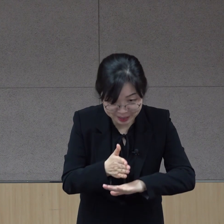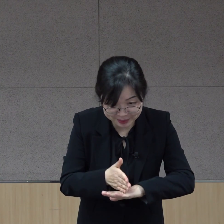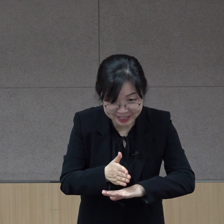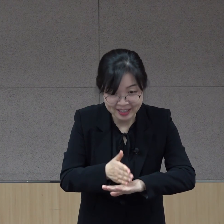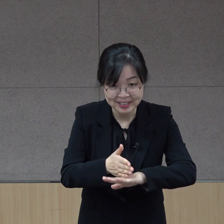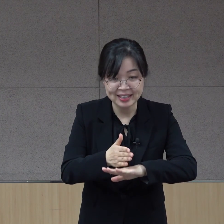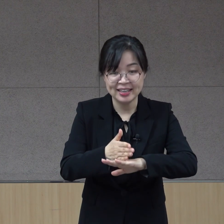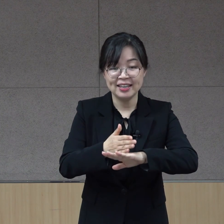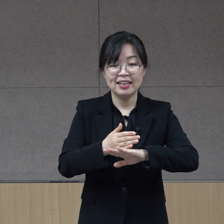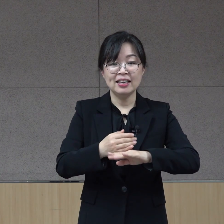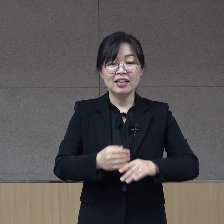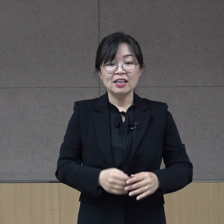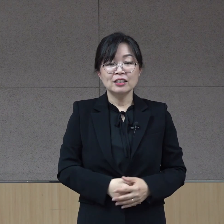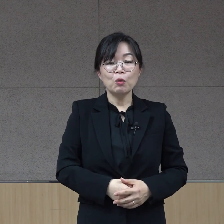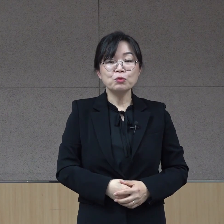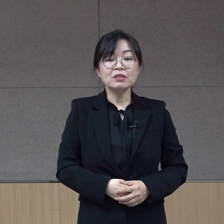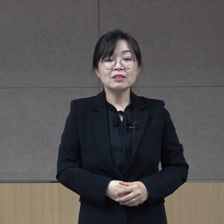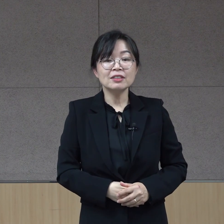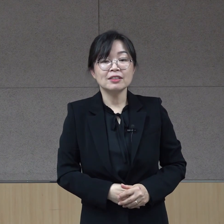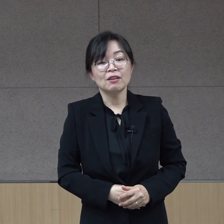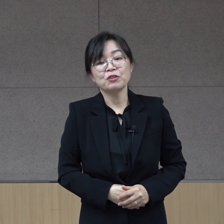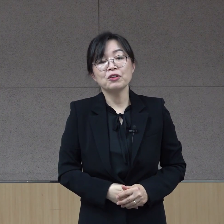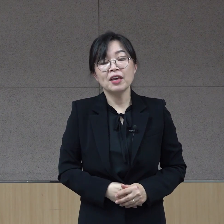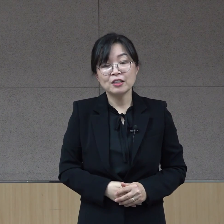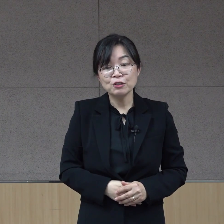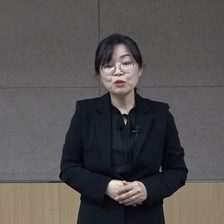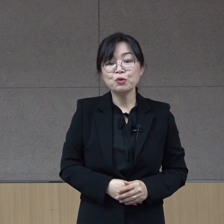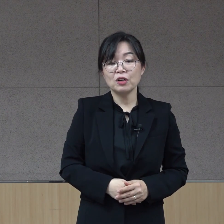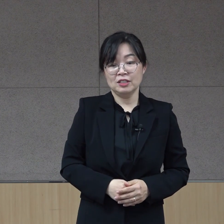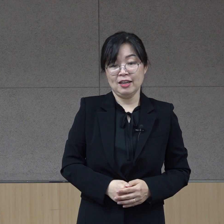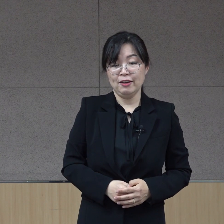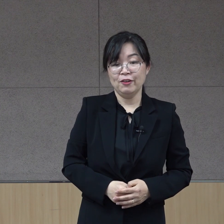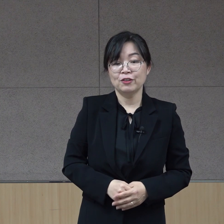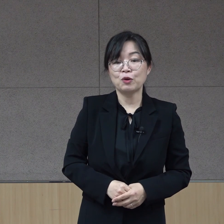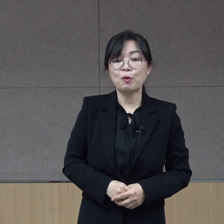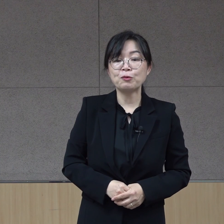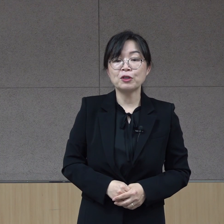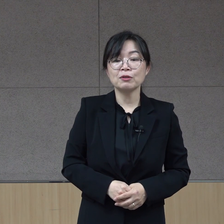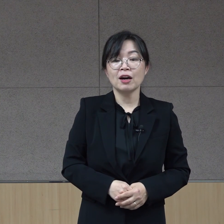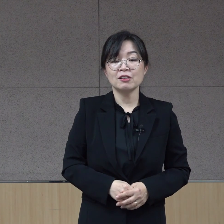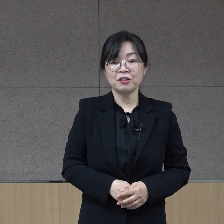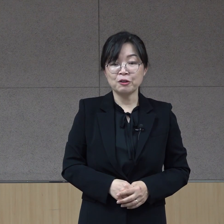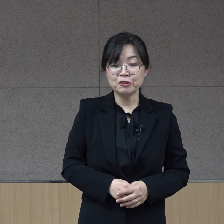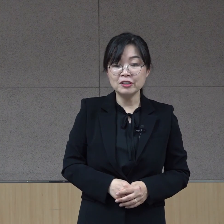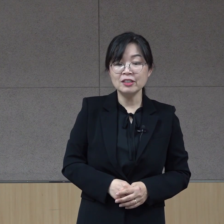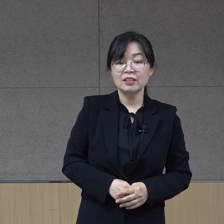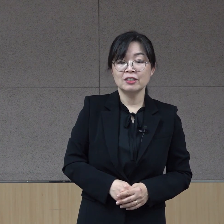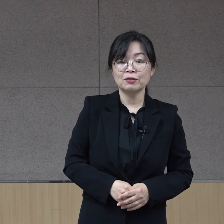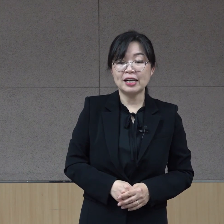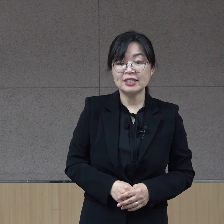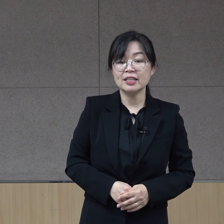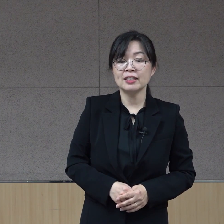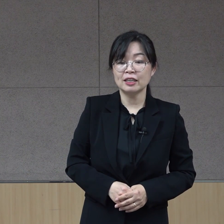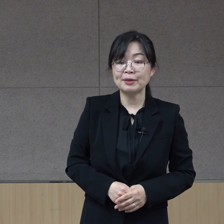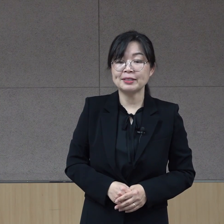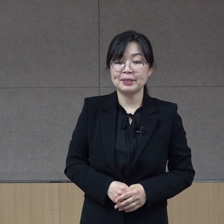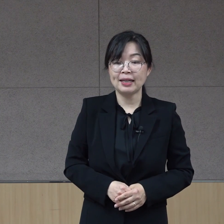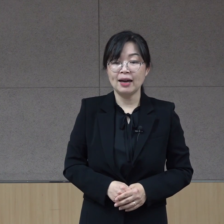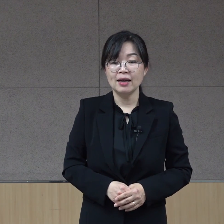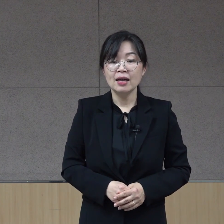감사합니다. 네. 자, 오늘은 어떤 계절을 좋아하시나요? 그리고 봄, 여름, 가을, 겨울, 그리고 날씨에 대해서 알아봤습니다.